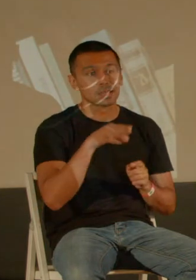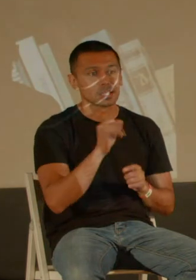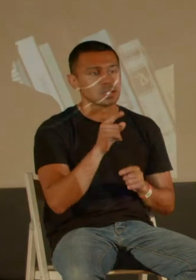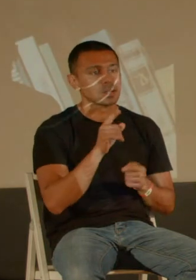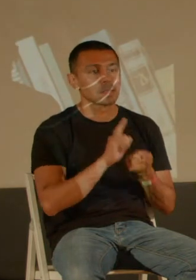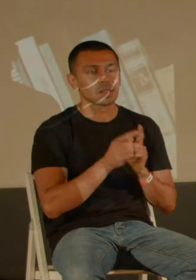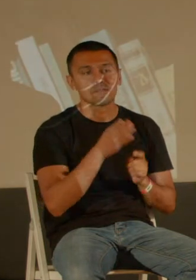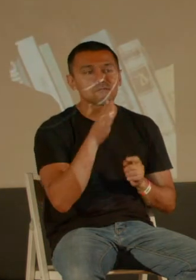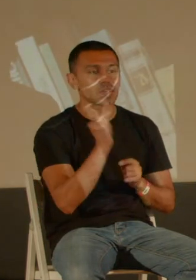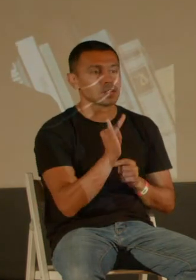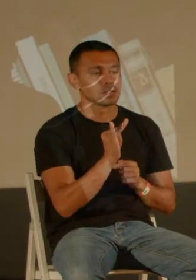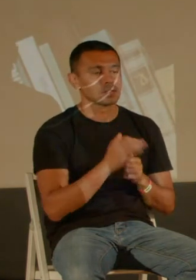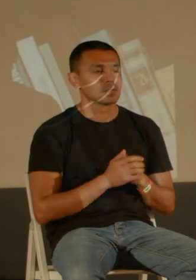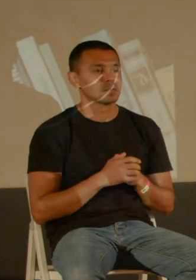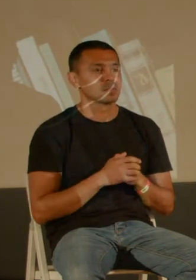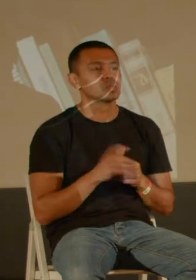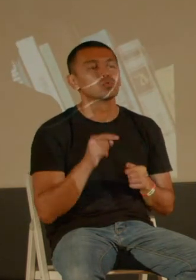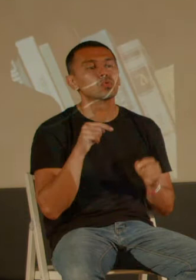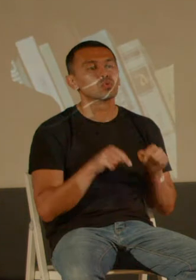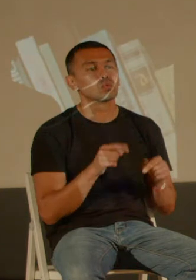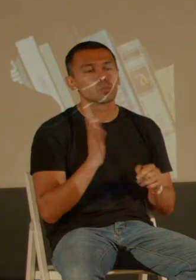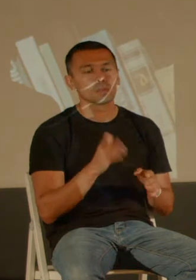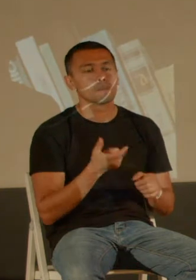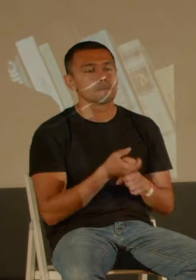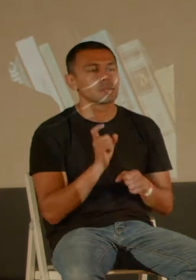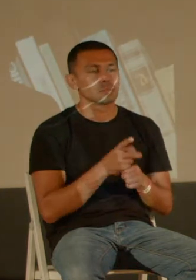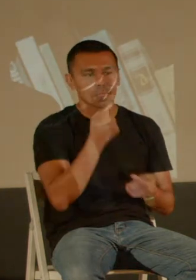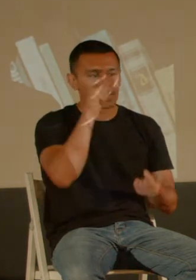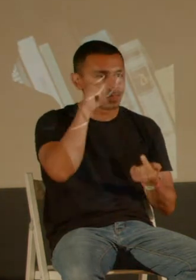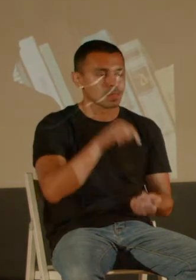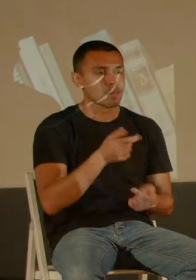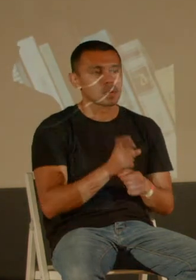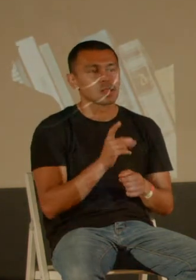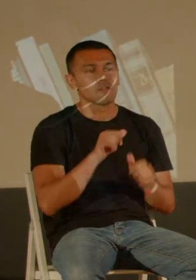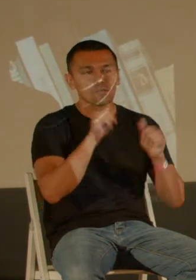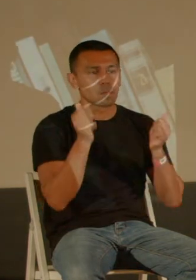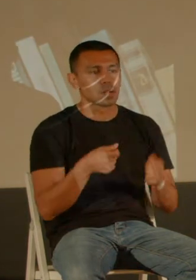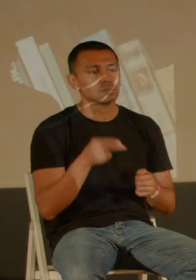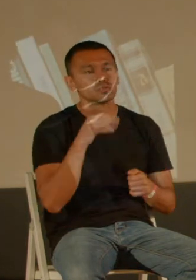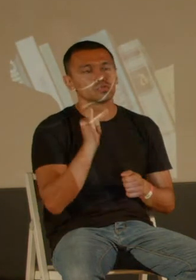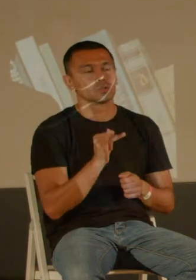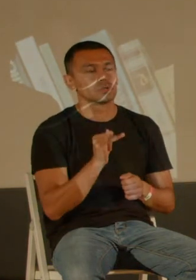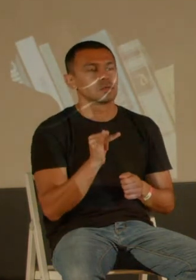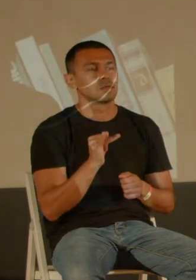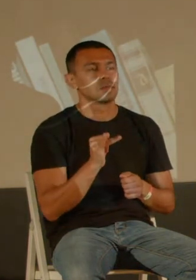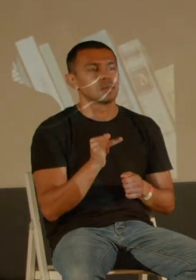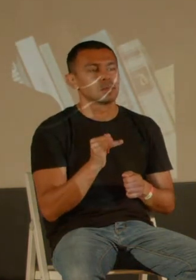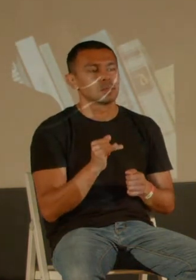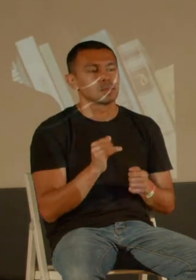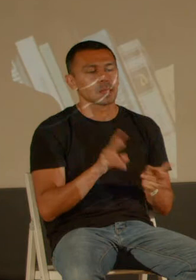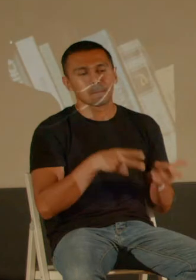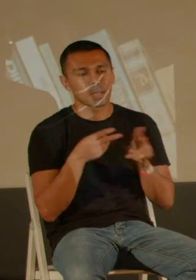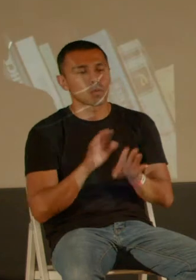чи перекладати «ви». Що тут буде більш, зробити його більш неформальним, чи не